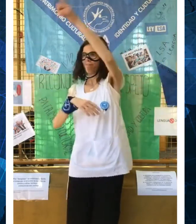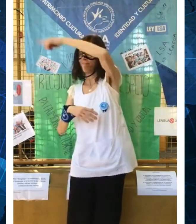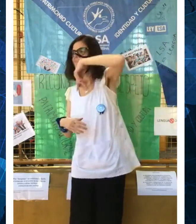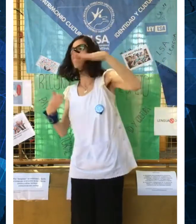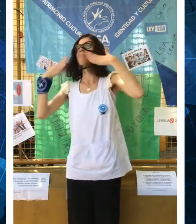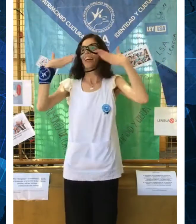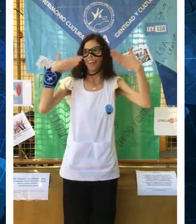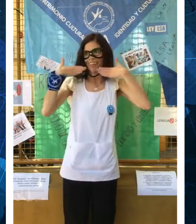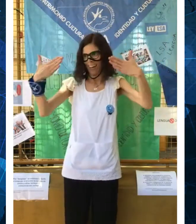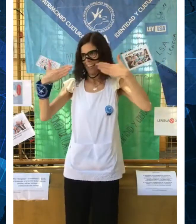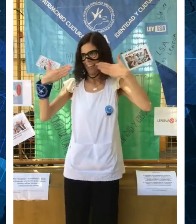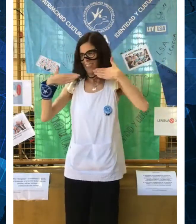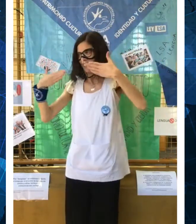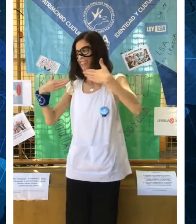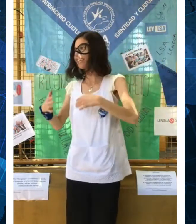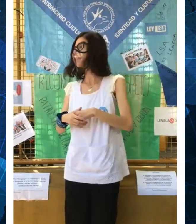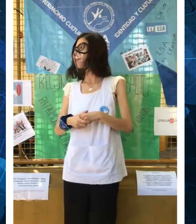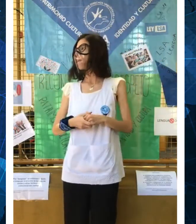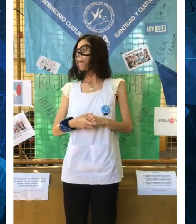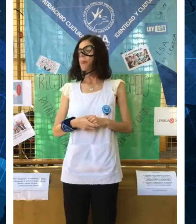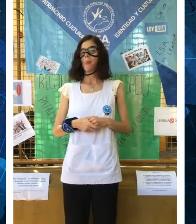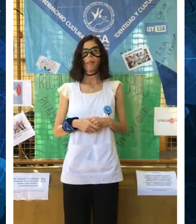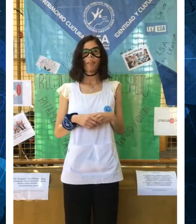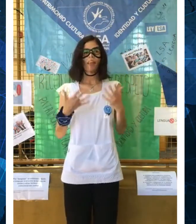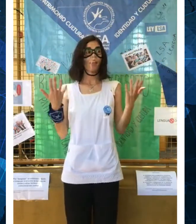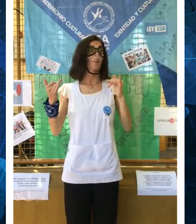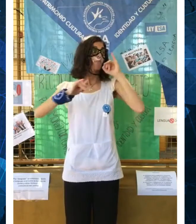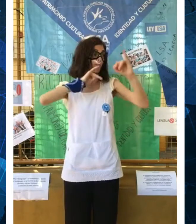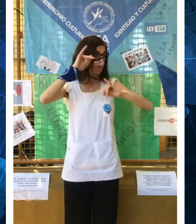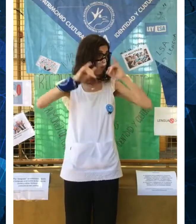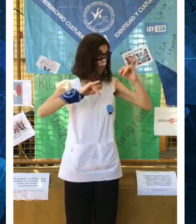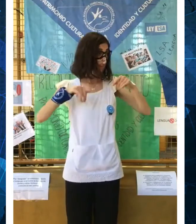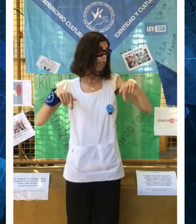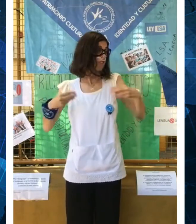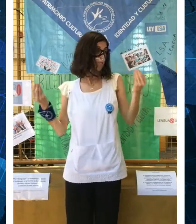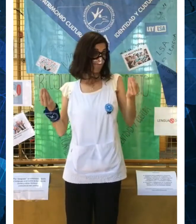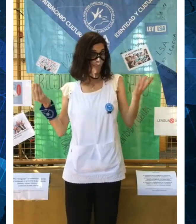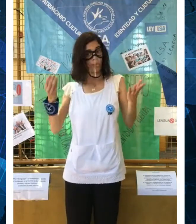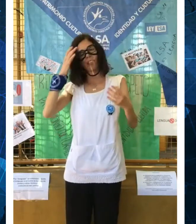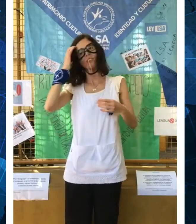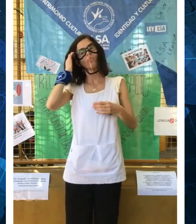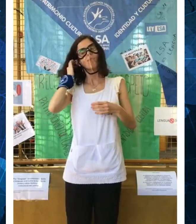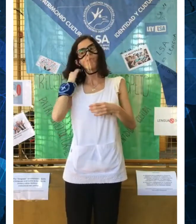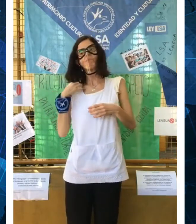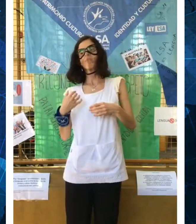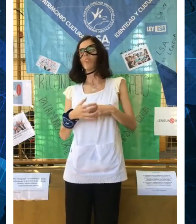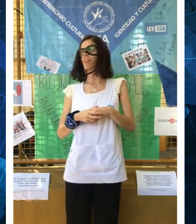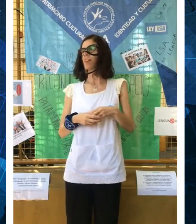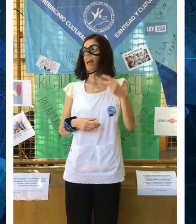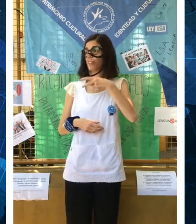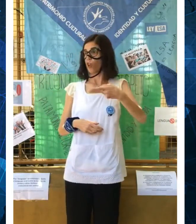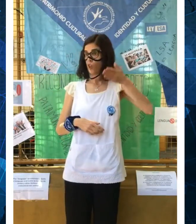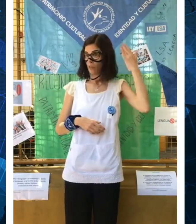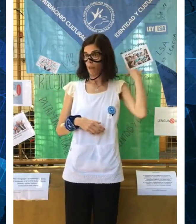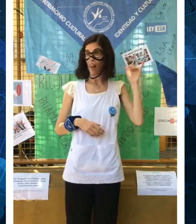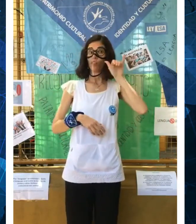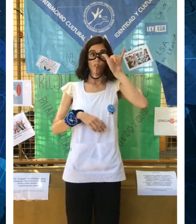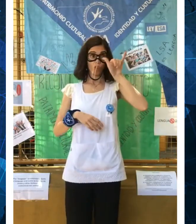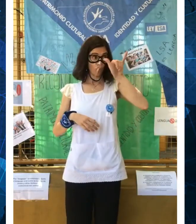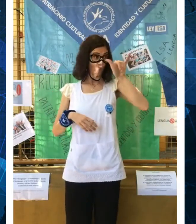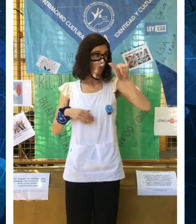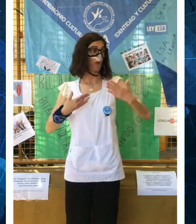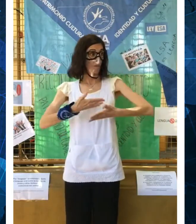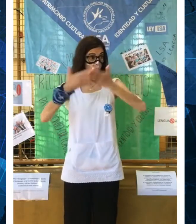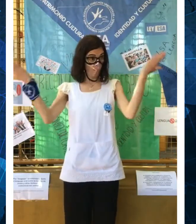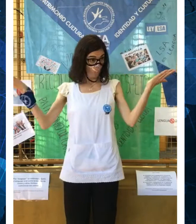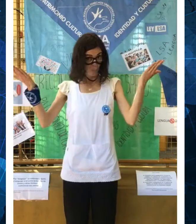a todos. A todos los que se hicieron presentes, muchísimas gracias. Les vamos a contar qué es lo que ha sucedido.